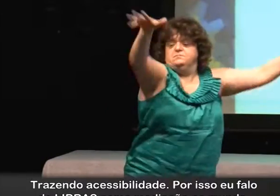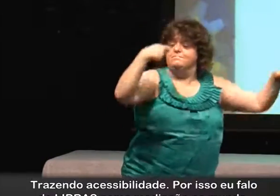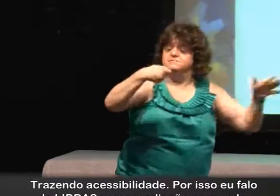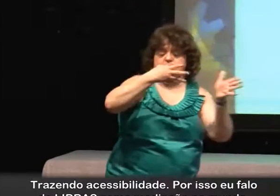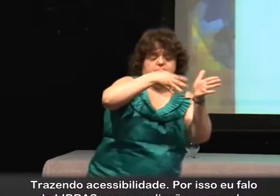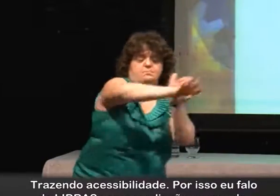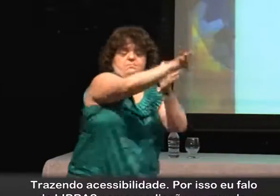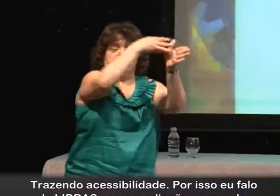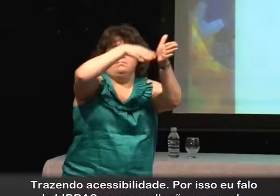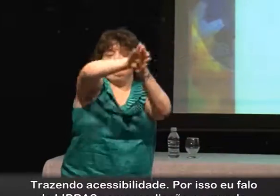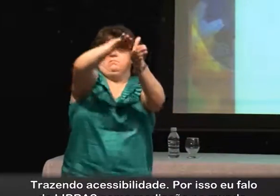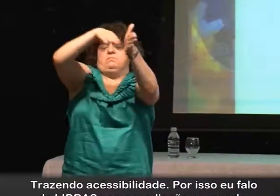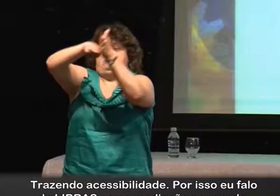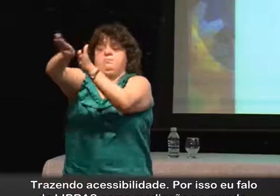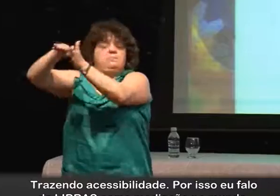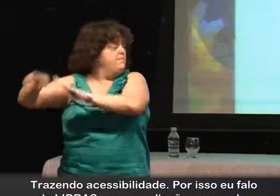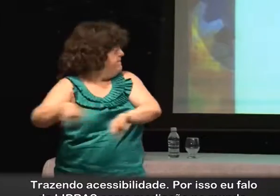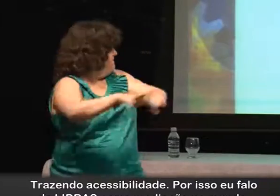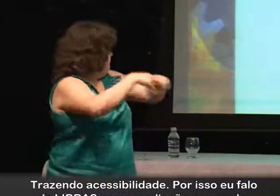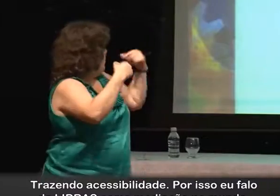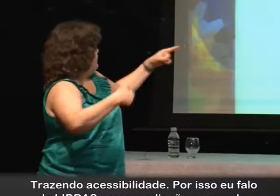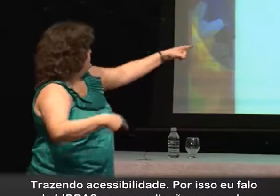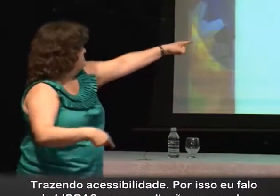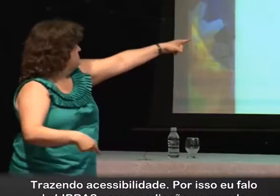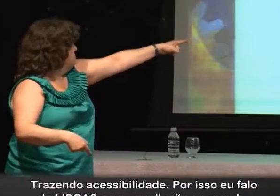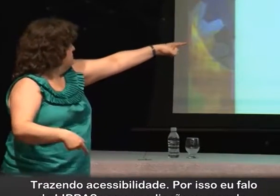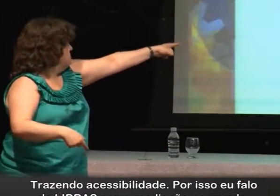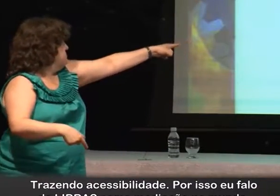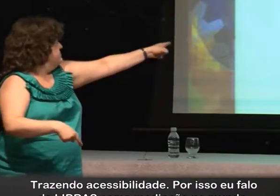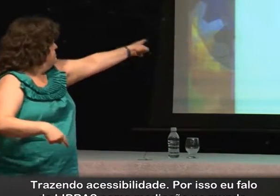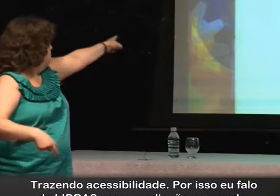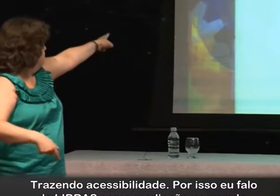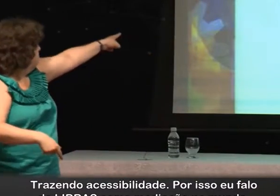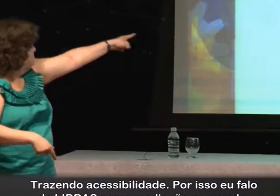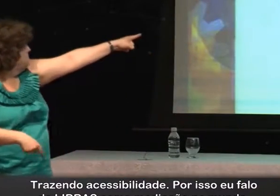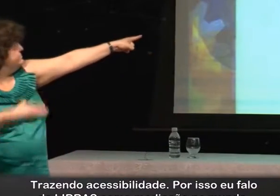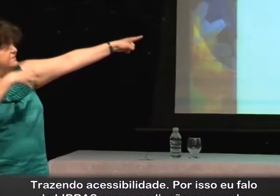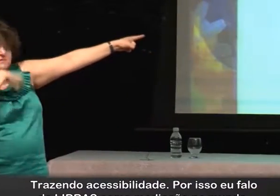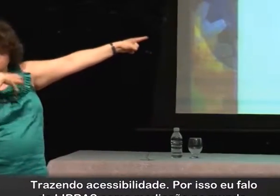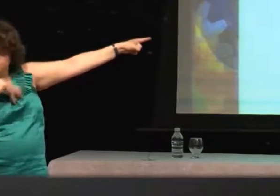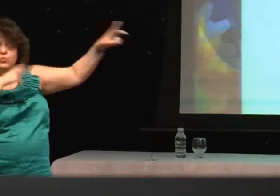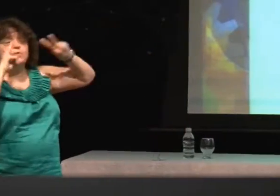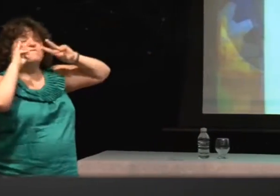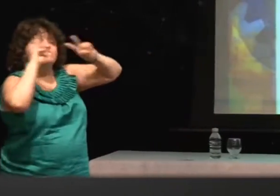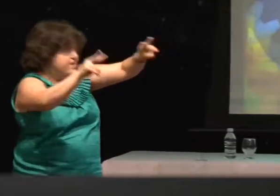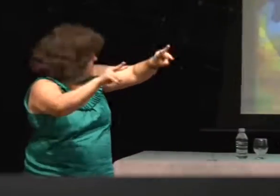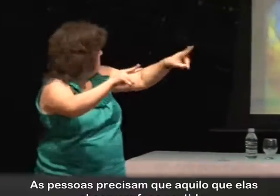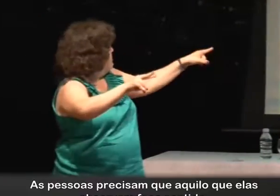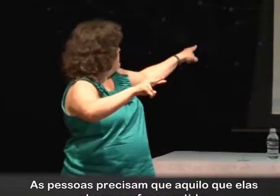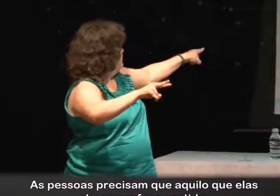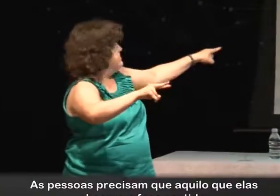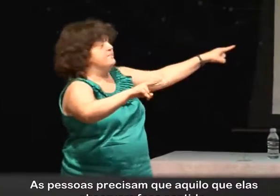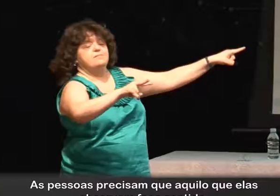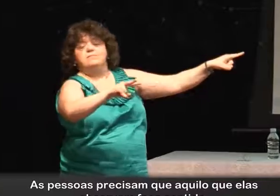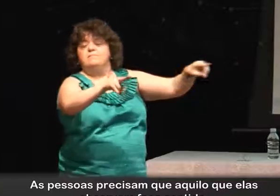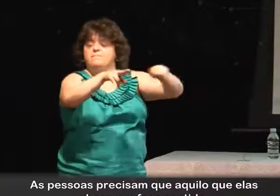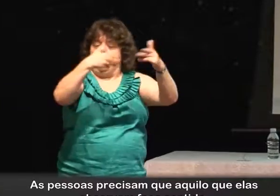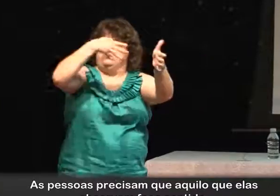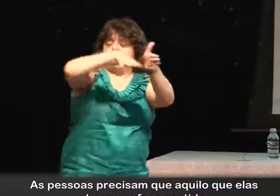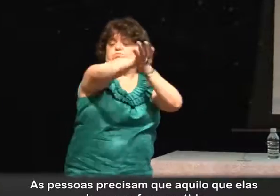trazendo acessibilidade. Por isso eu falo a Libras como mediação do mundo, né? As pessoas precisam que